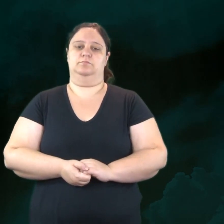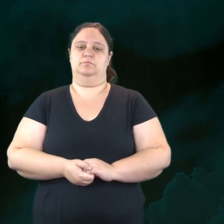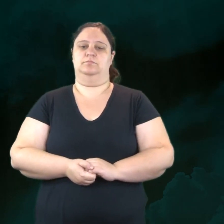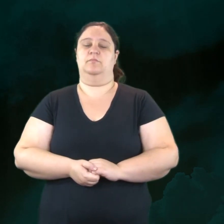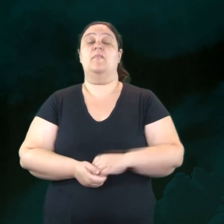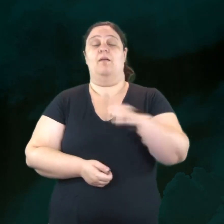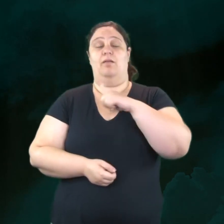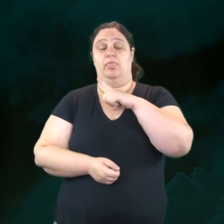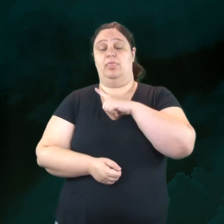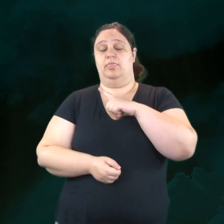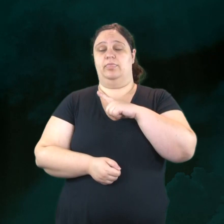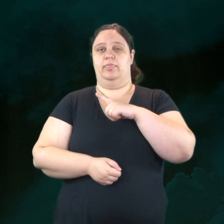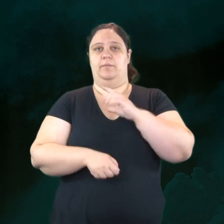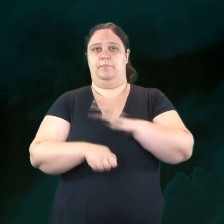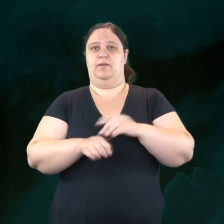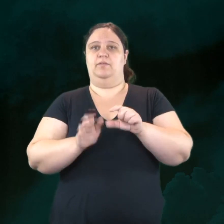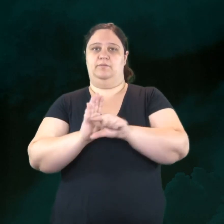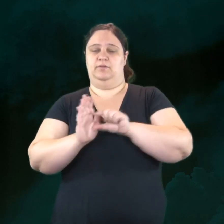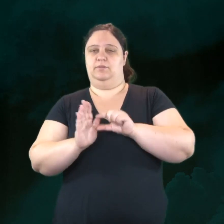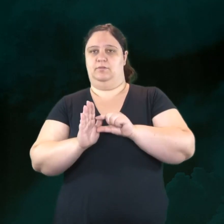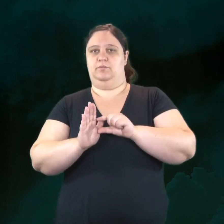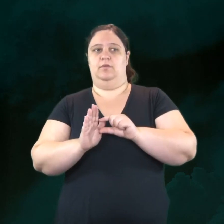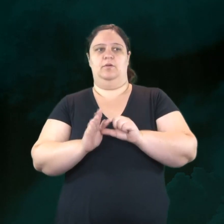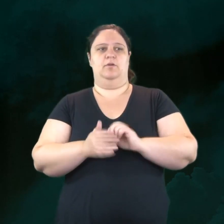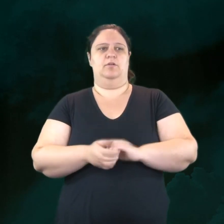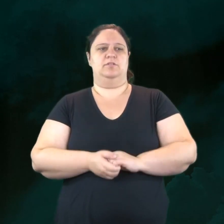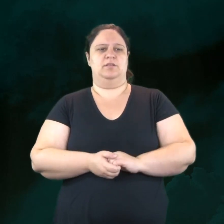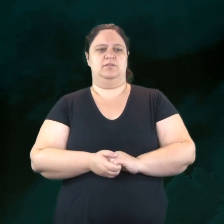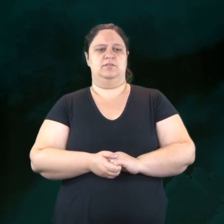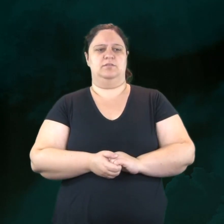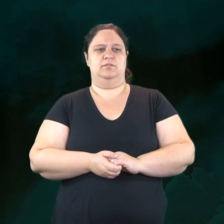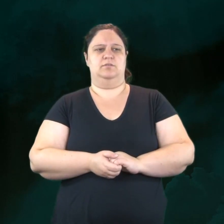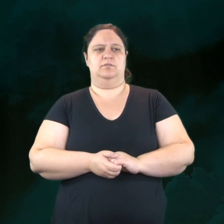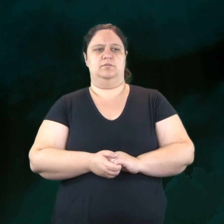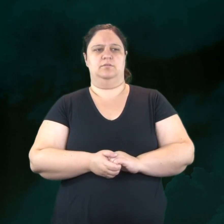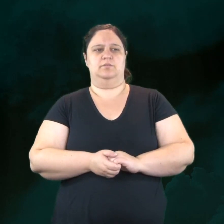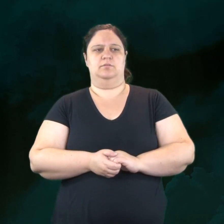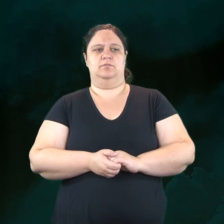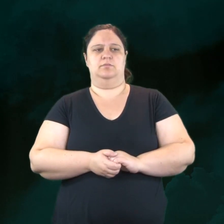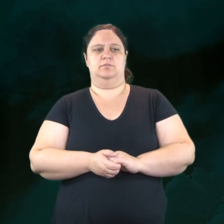tem mais ainda um versículo, peraí, Colossenses 4, versículo 10.